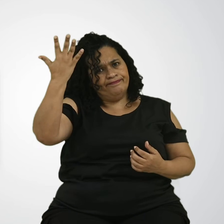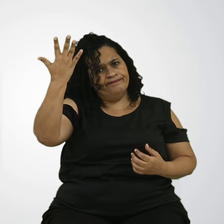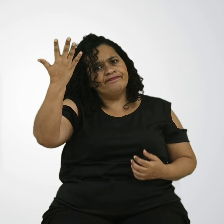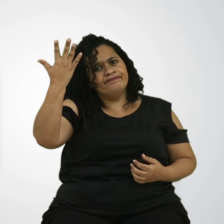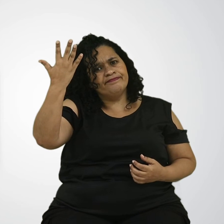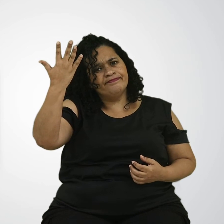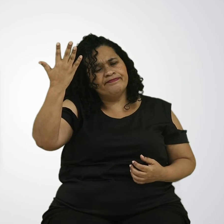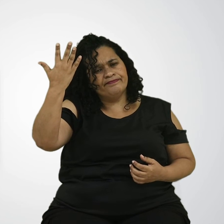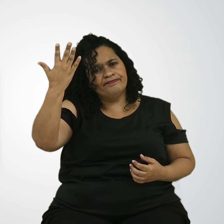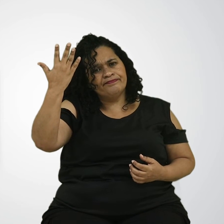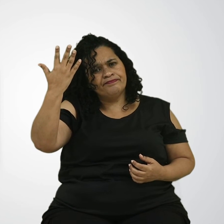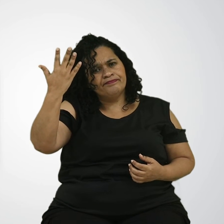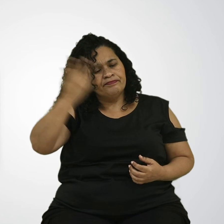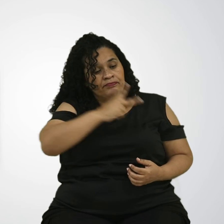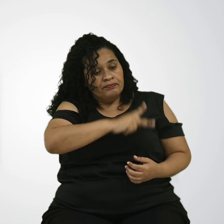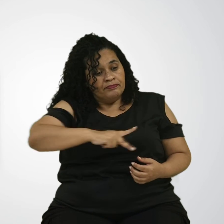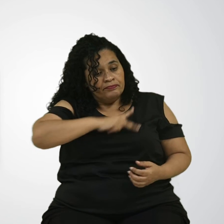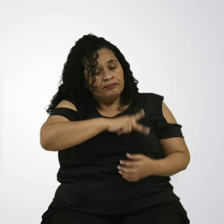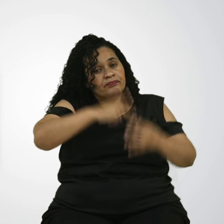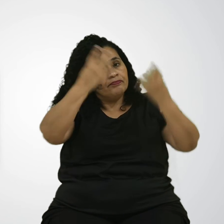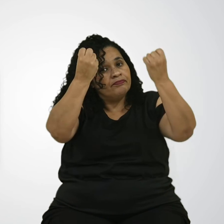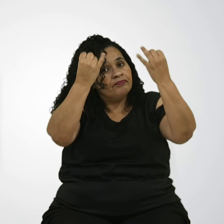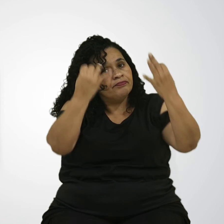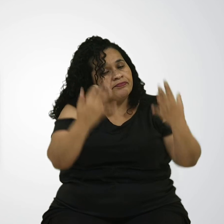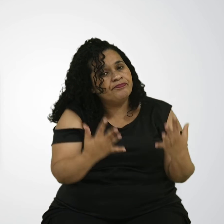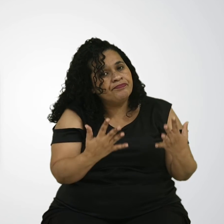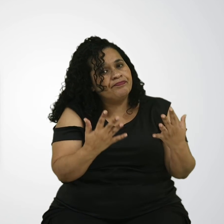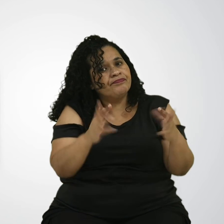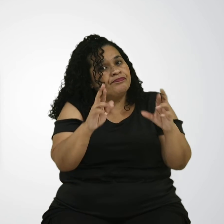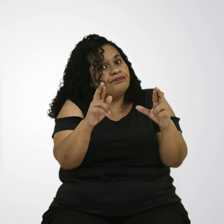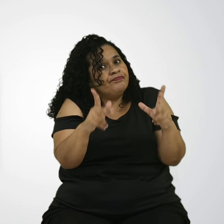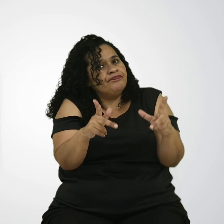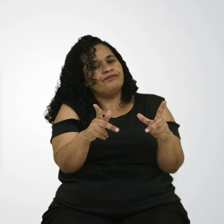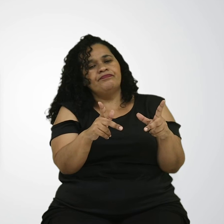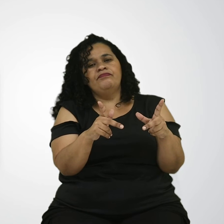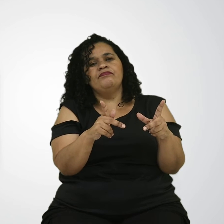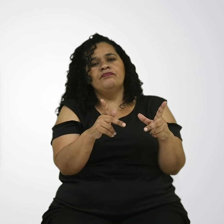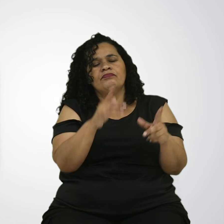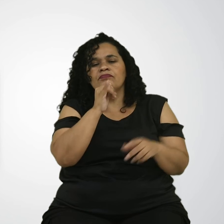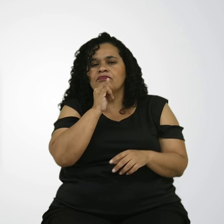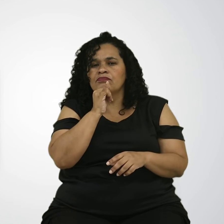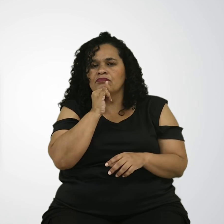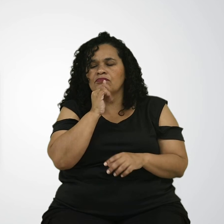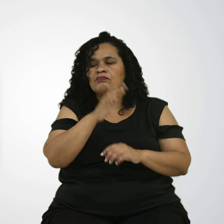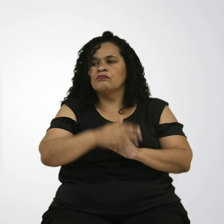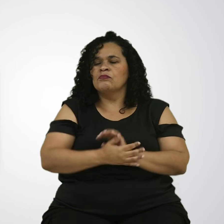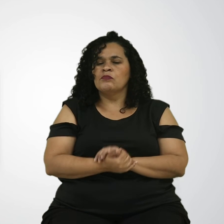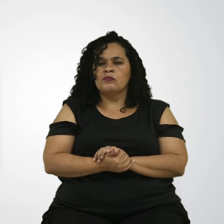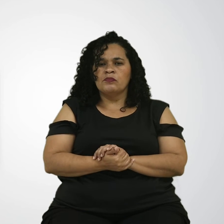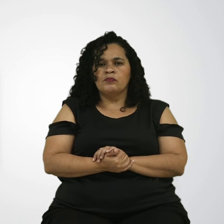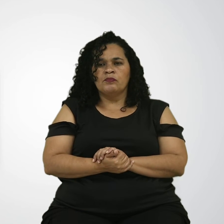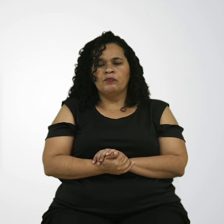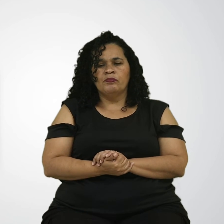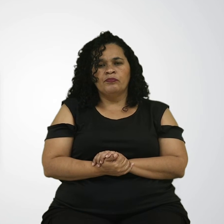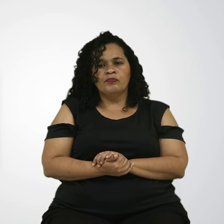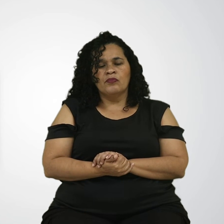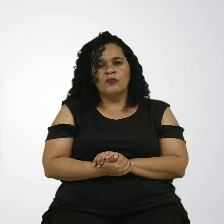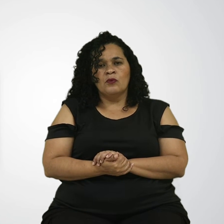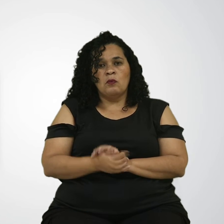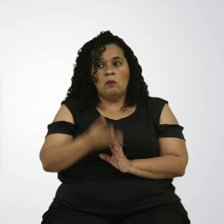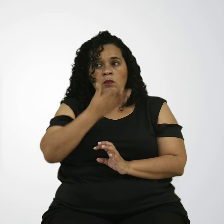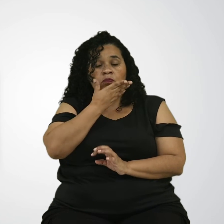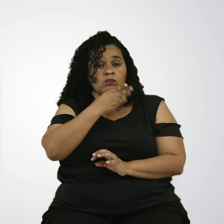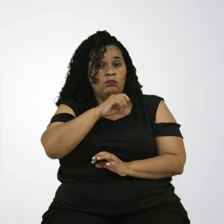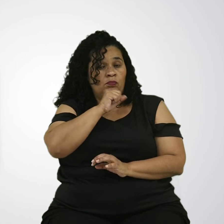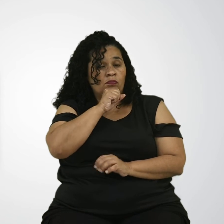Não é disso que ele está falando. Quando Paulo diz que pais não irritem seus filhos para que eles não desanimem, Paulo está falando o seguinte, que os pais eles